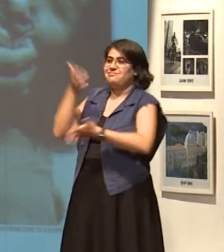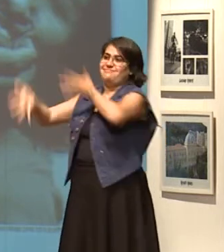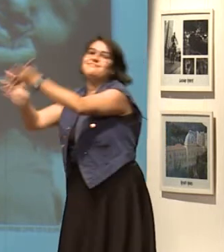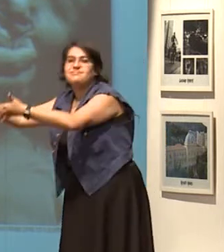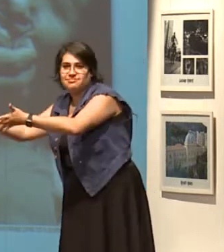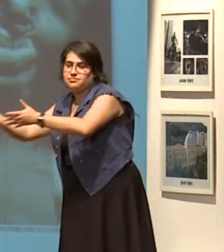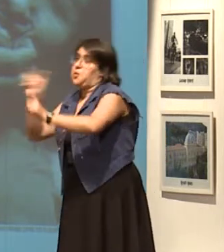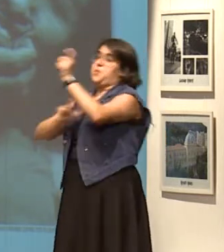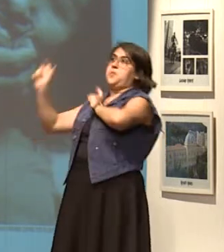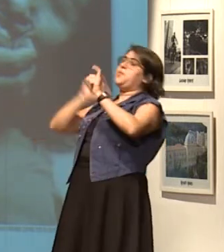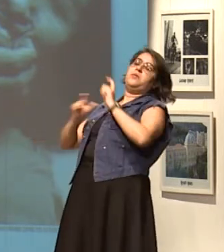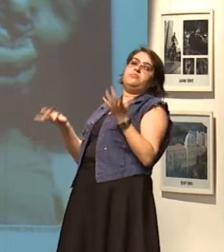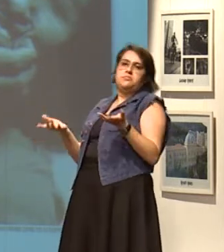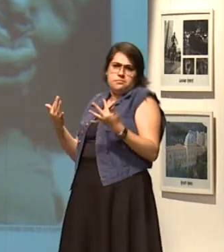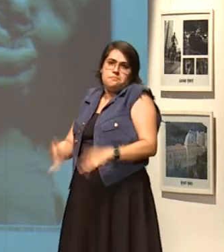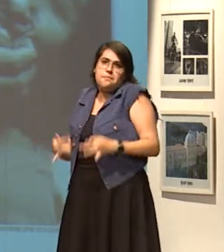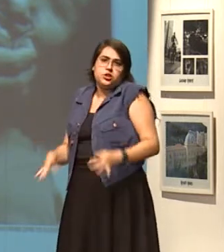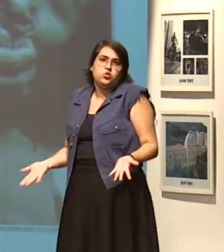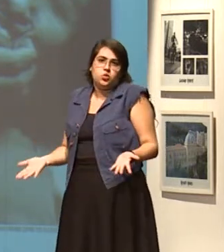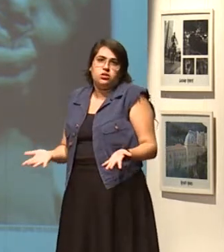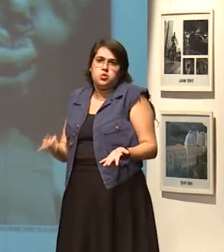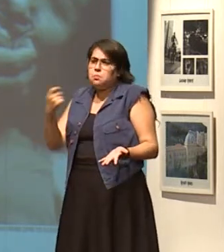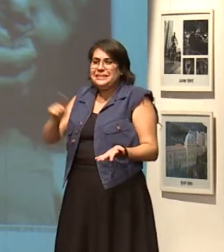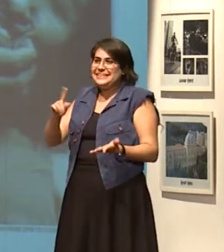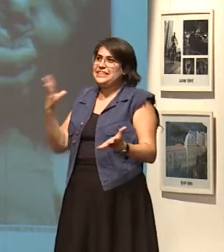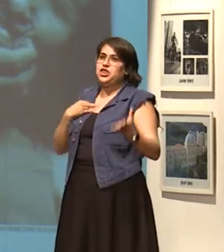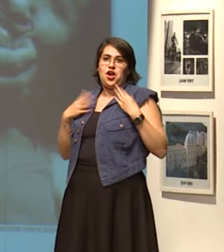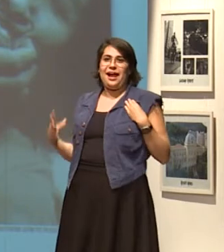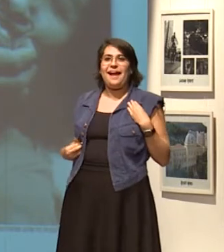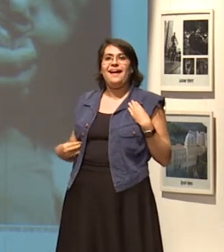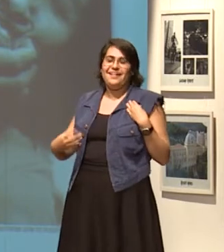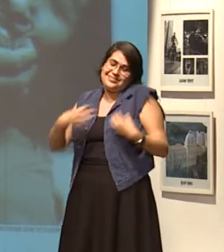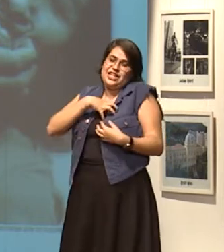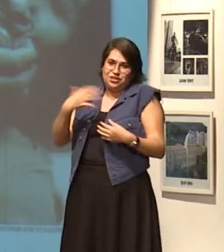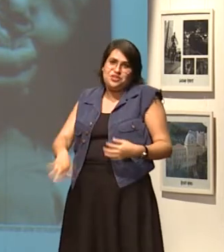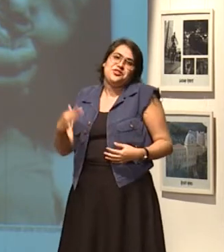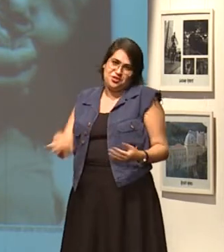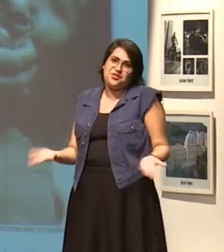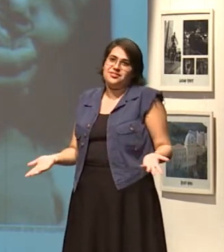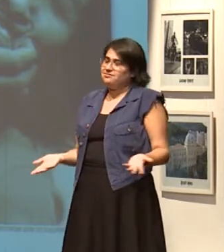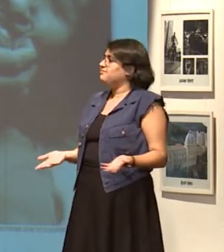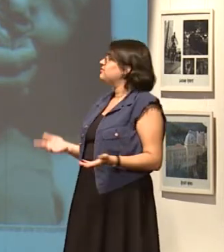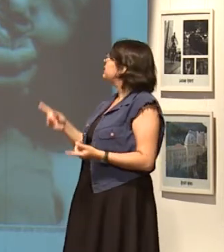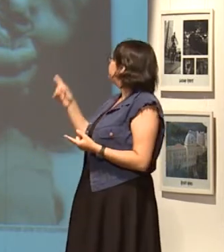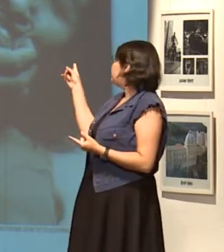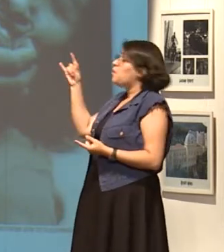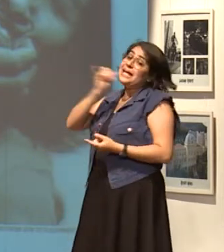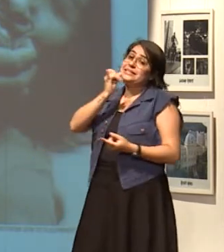machucam. Como surdo, né? Os sinais, né? Machucam. Não precisa tocar para você agredir a outra pessoa.